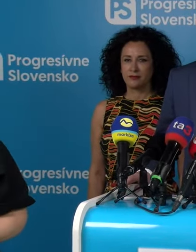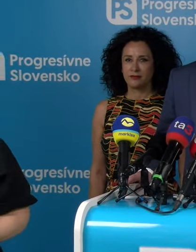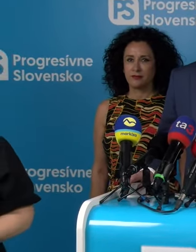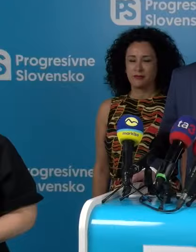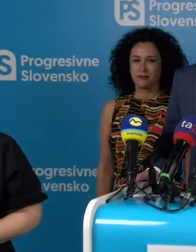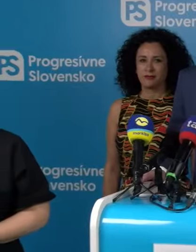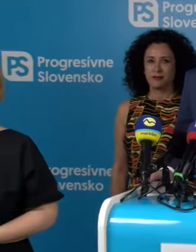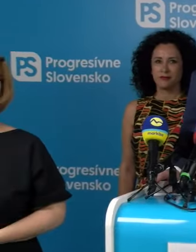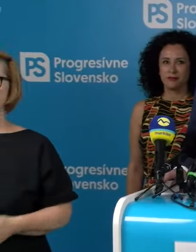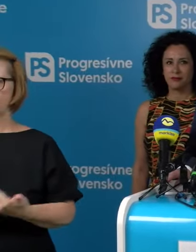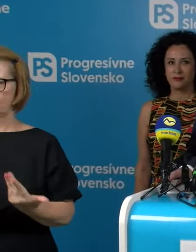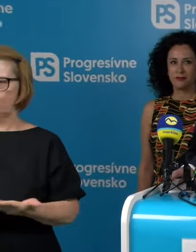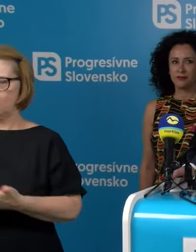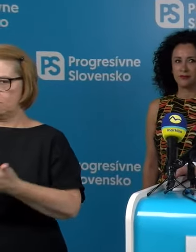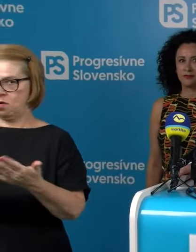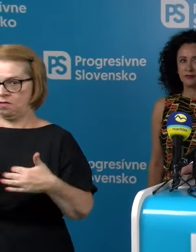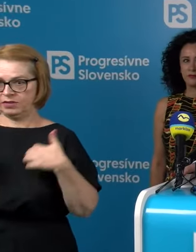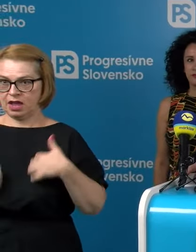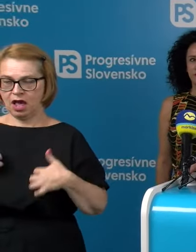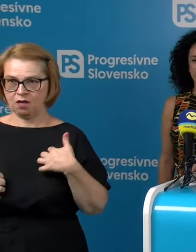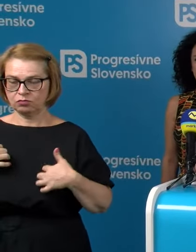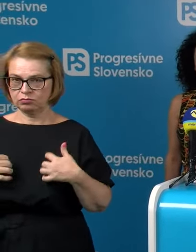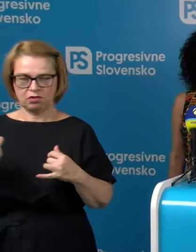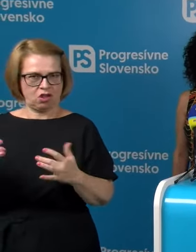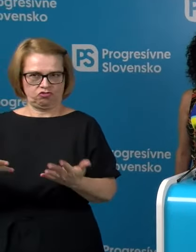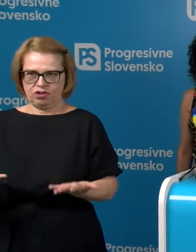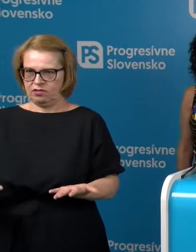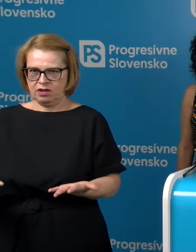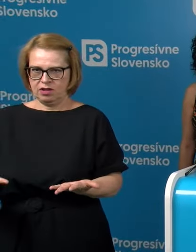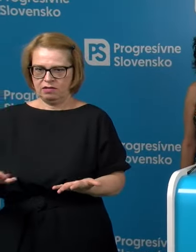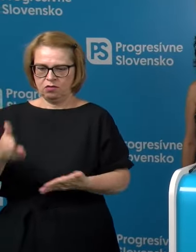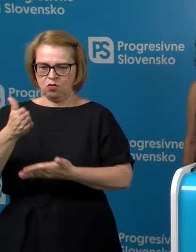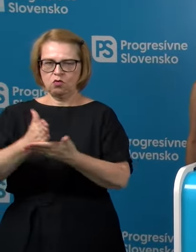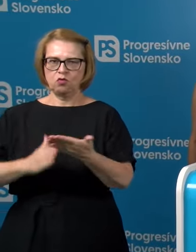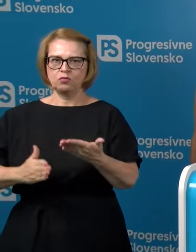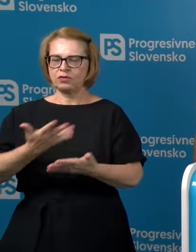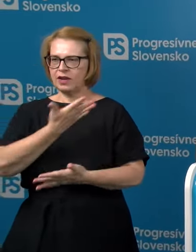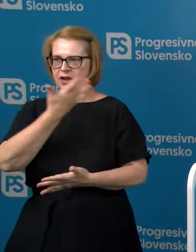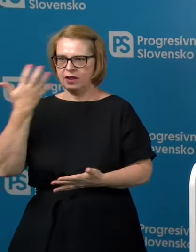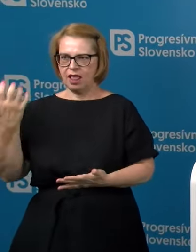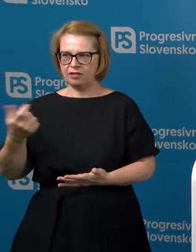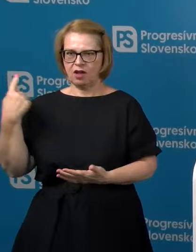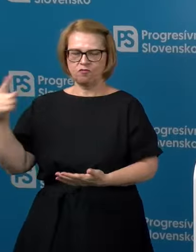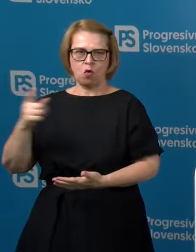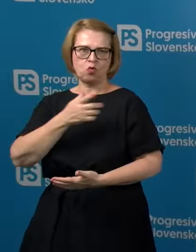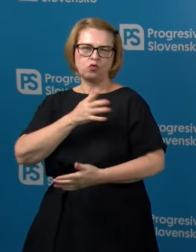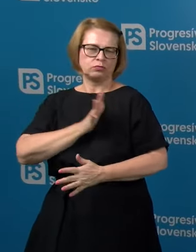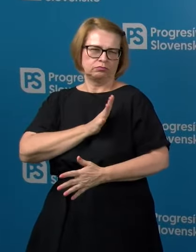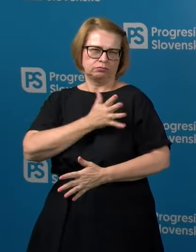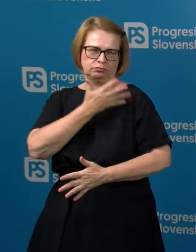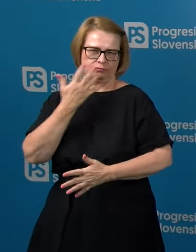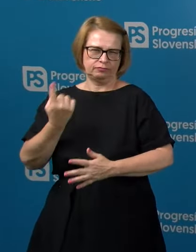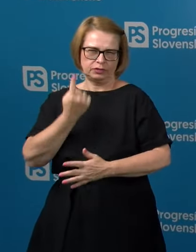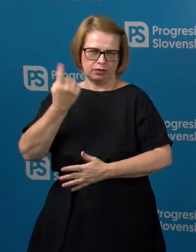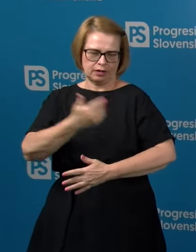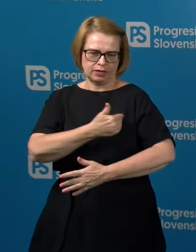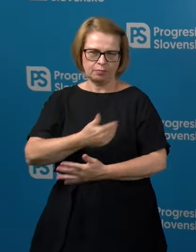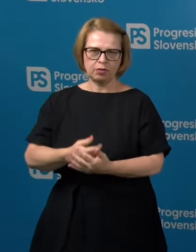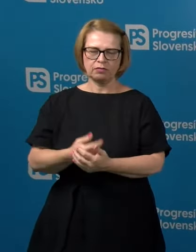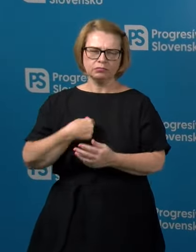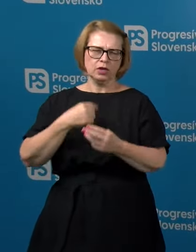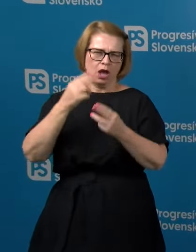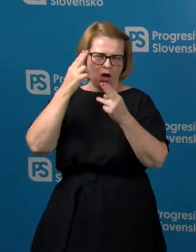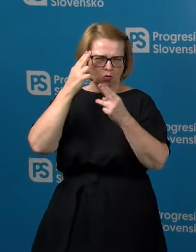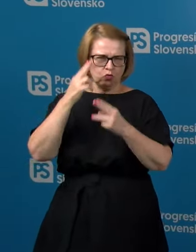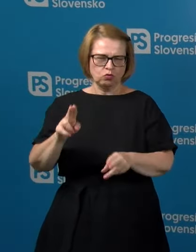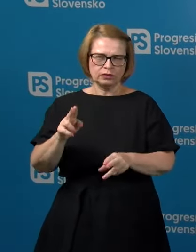Nemáme ešte ani polovicu augusta, sme uprostred leta, takmer 34 stupňov, takže uznávam, že to nie je štandardná